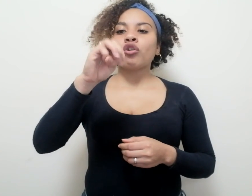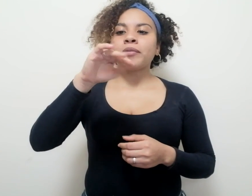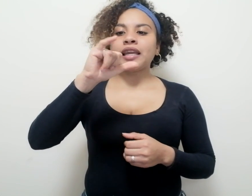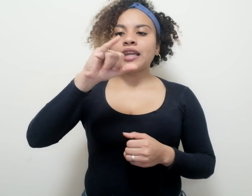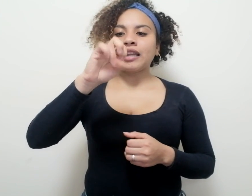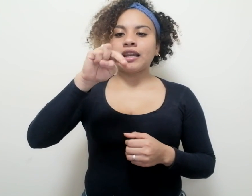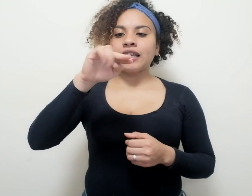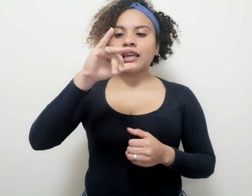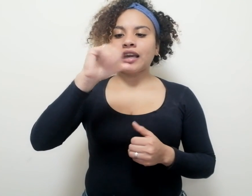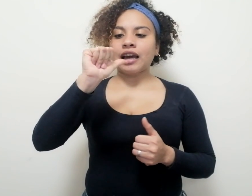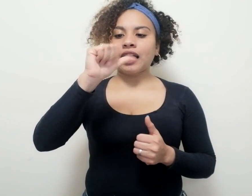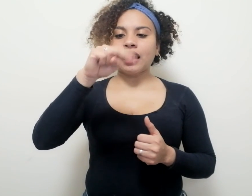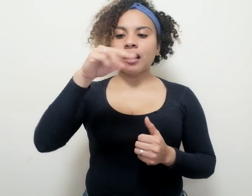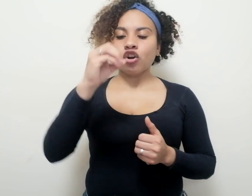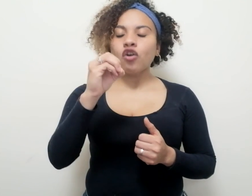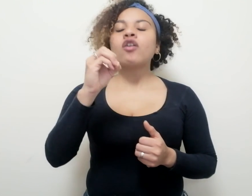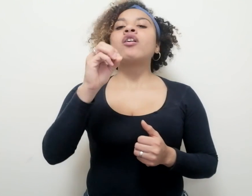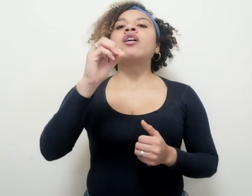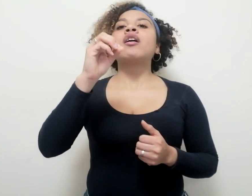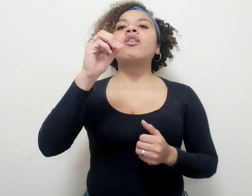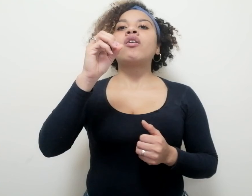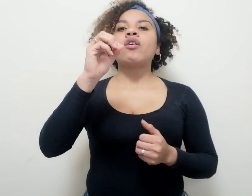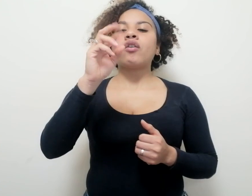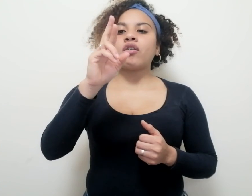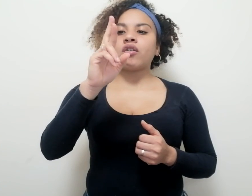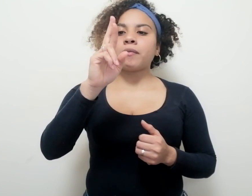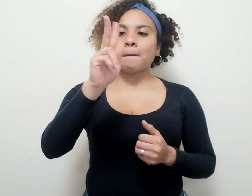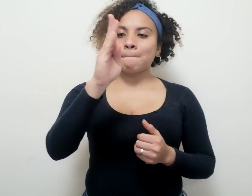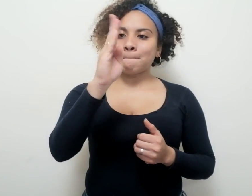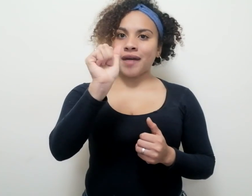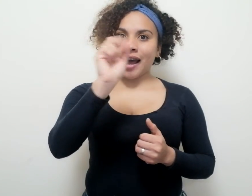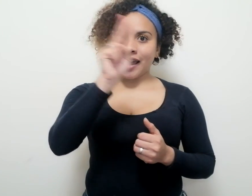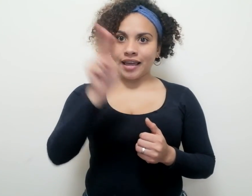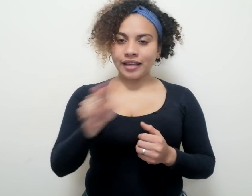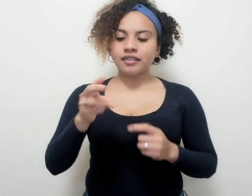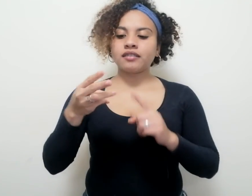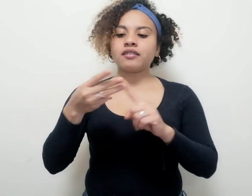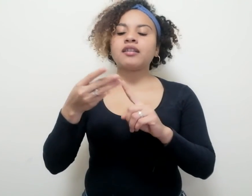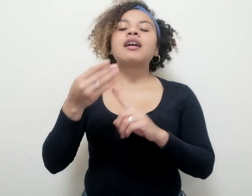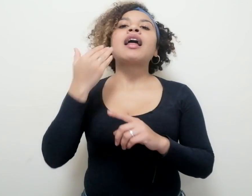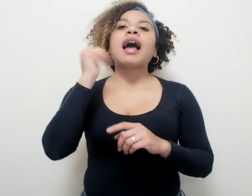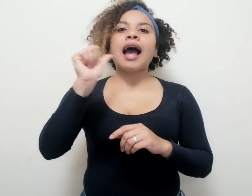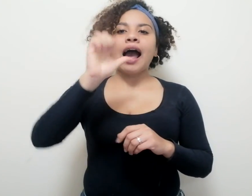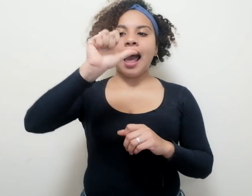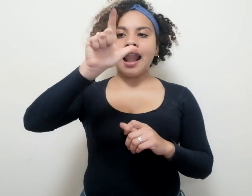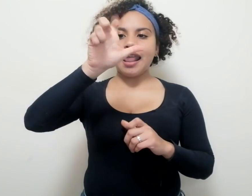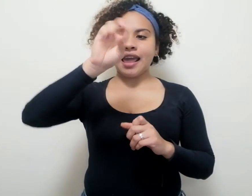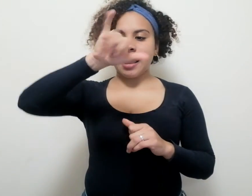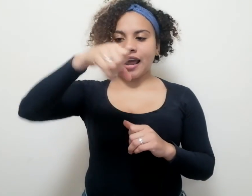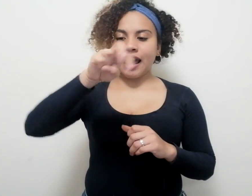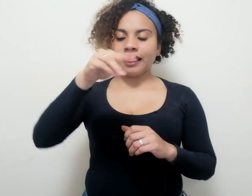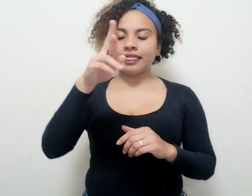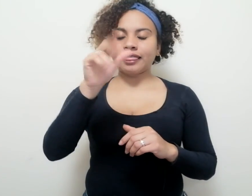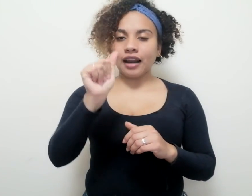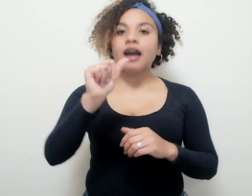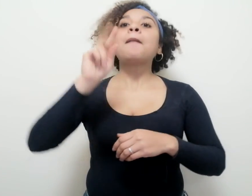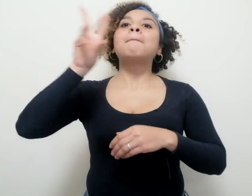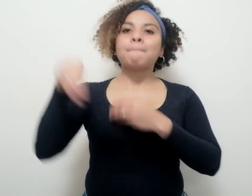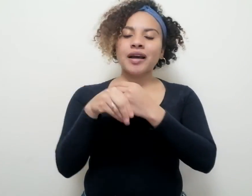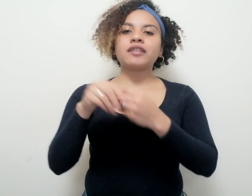Báez, la chilena Alejandra Costamagna y la uruguaya